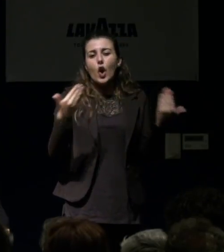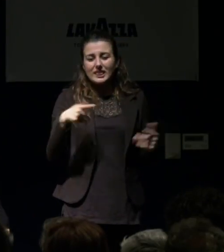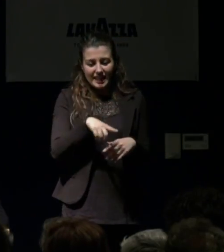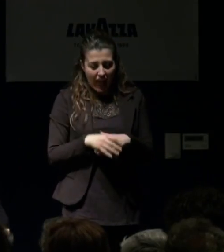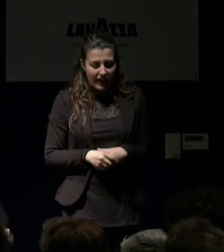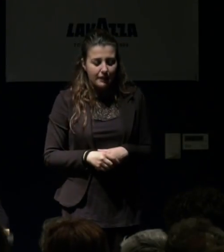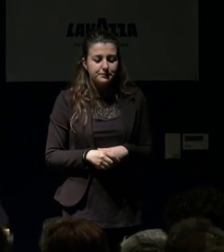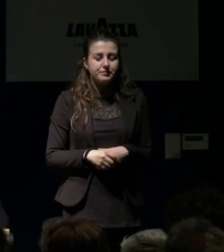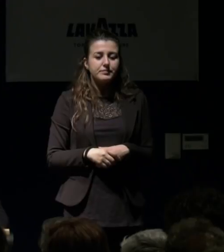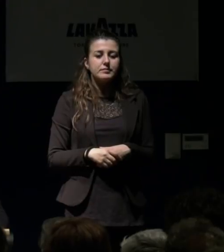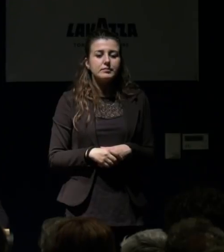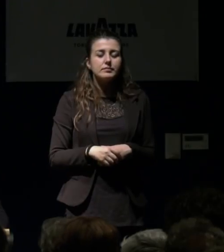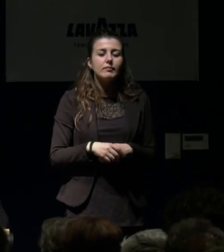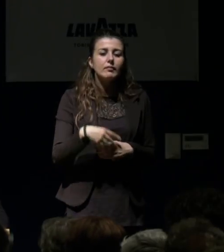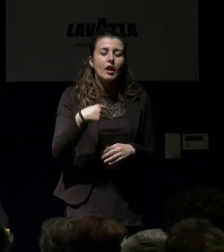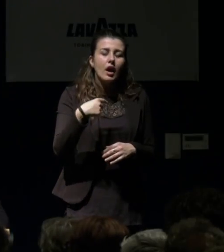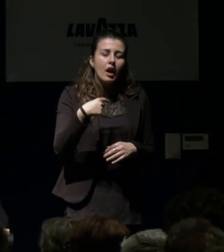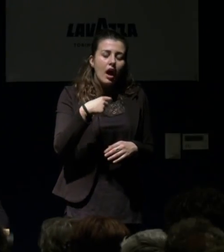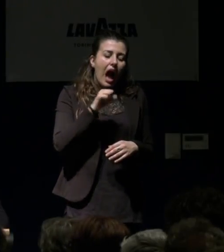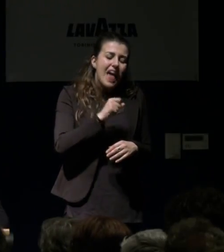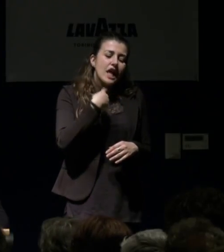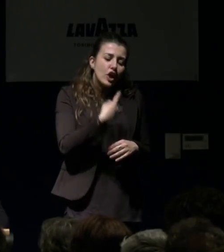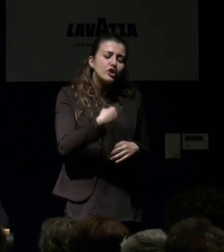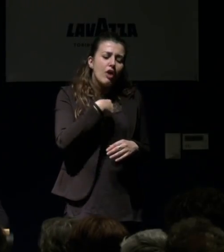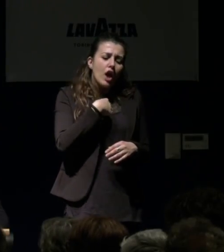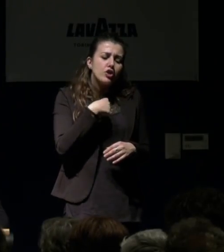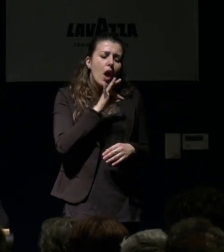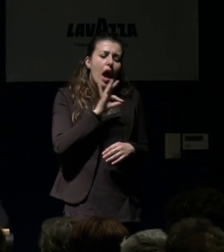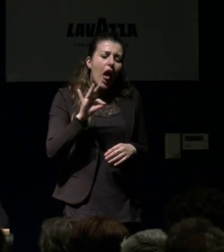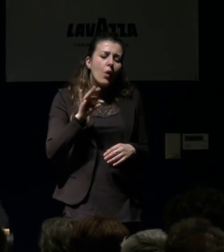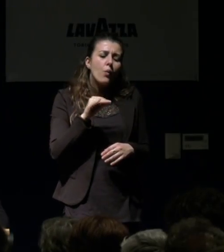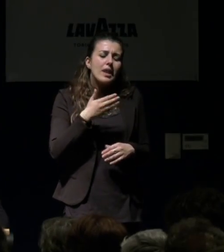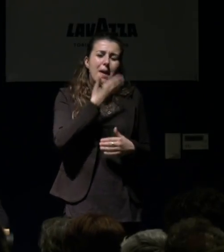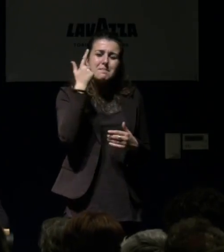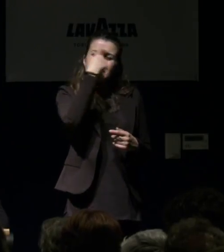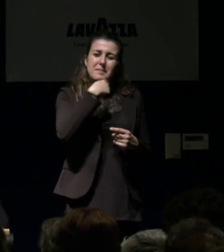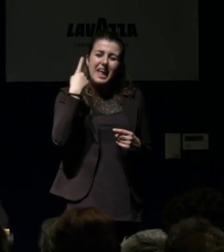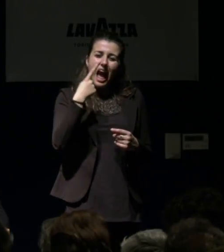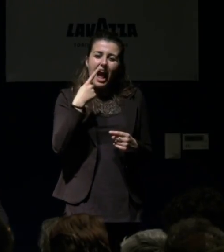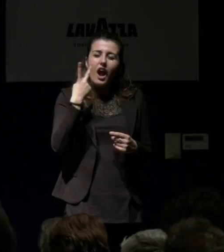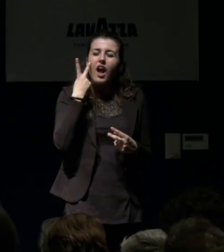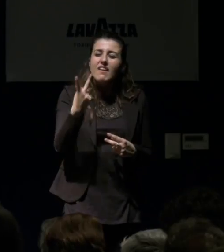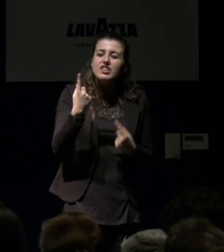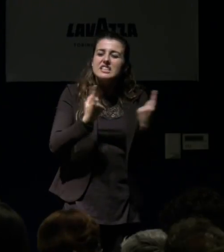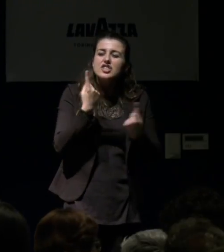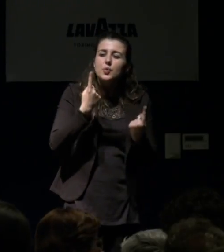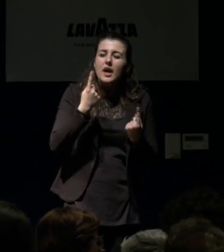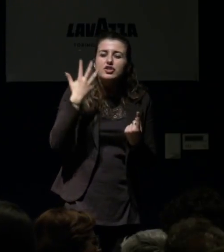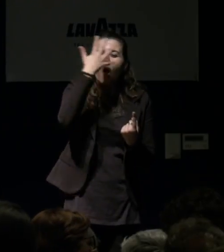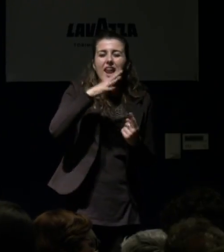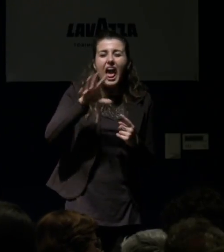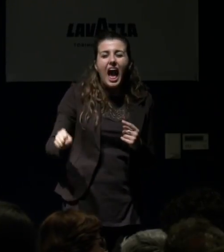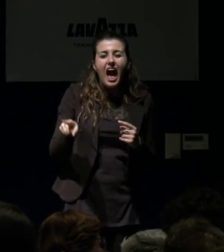sono tra i pochi bianchi dice alessandro di se stesso che hanno seguito la lotta dei braccianti africani fin dall'inizio aveva fatto anche